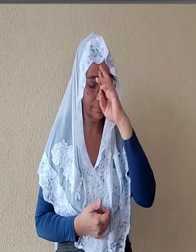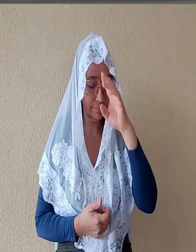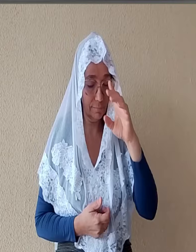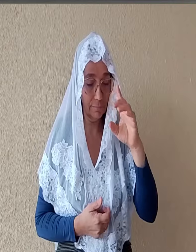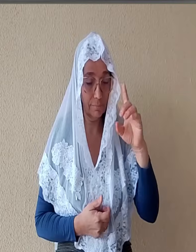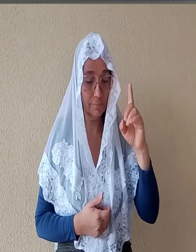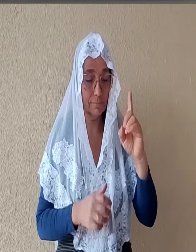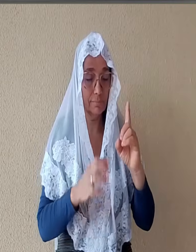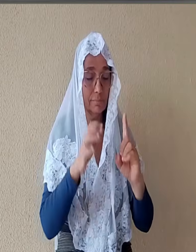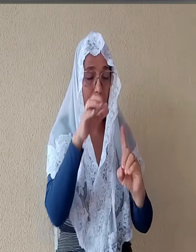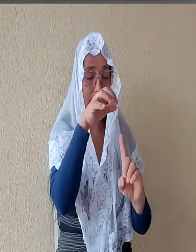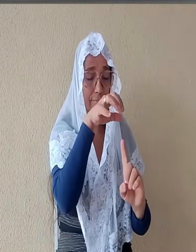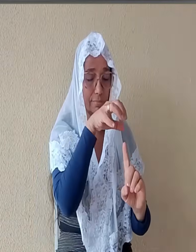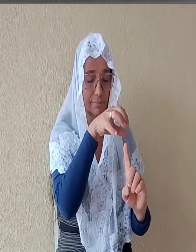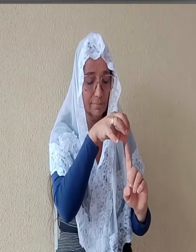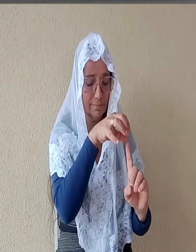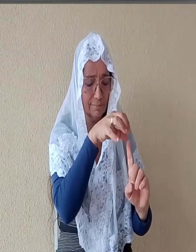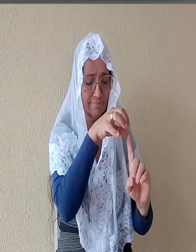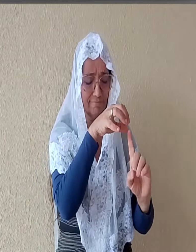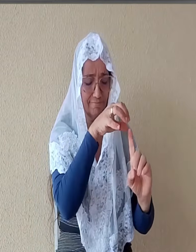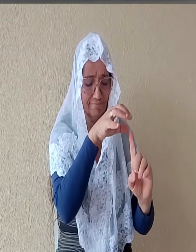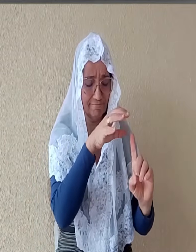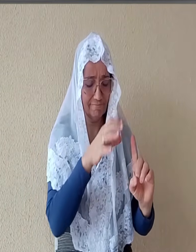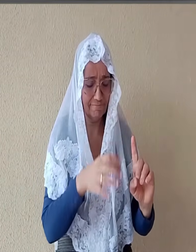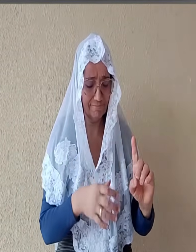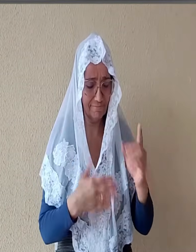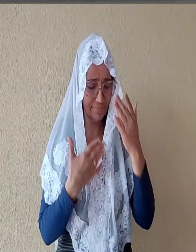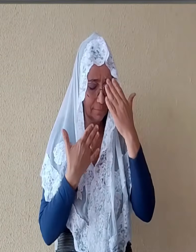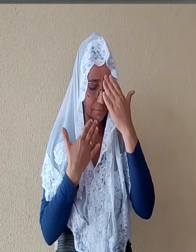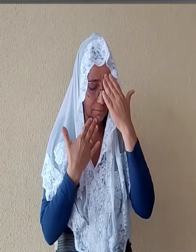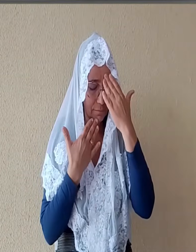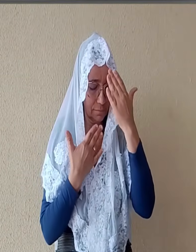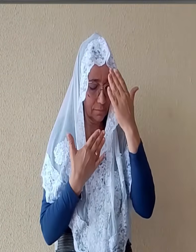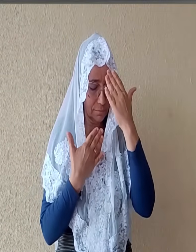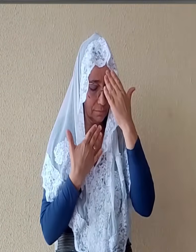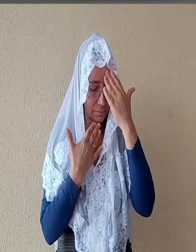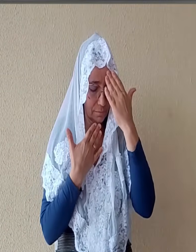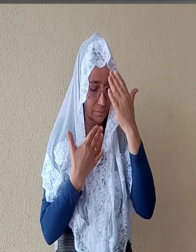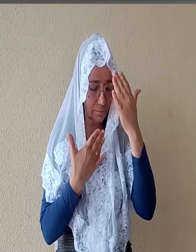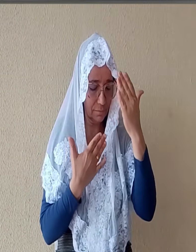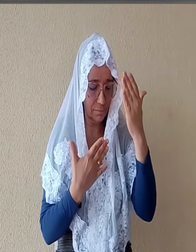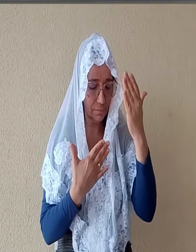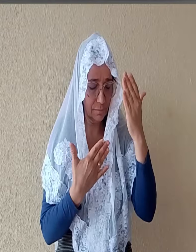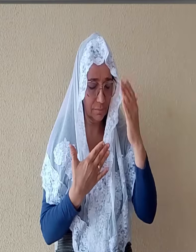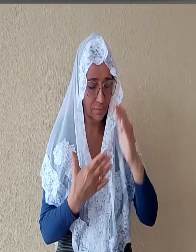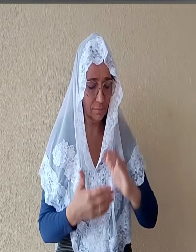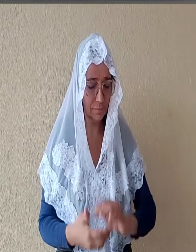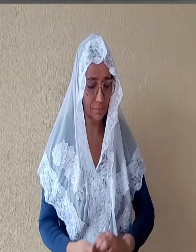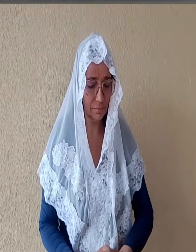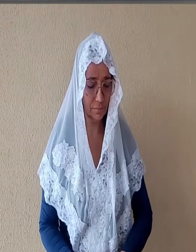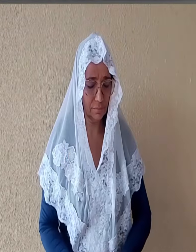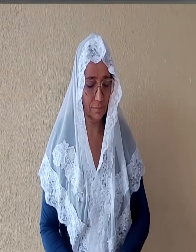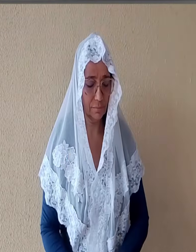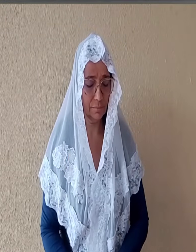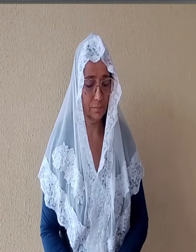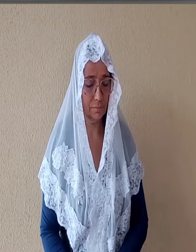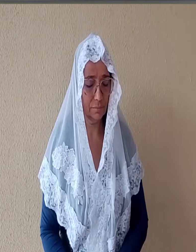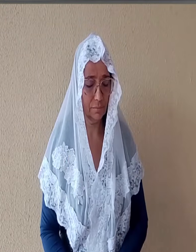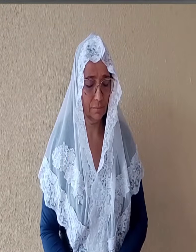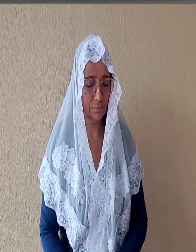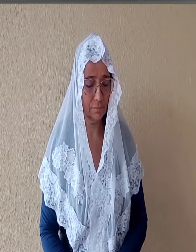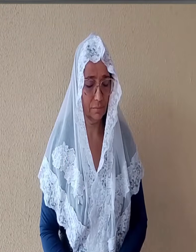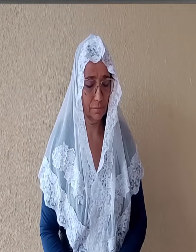Aleluia. Alamaia, Jesus. Glória a Ando, Deus. piasto. Amata, Aleluia,